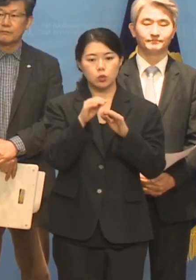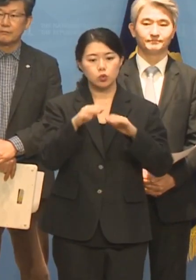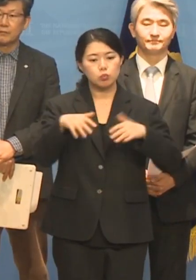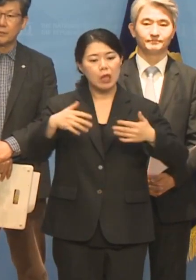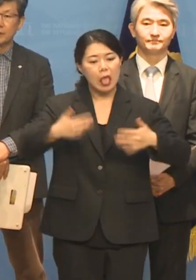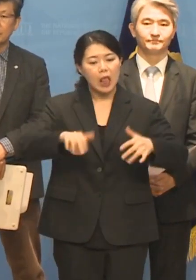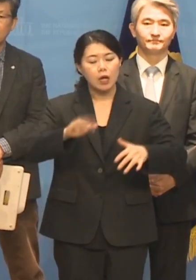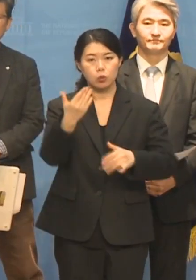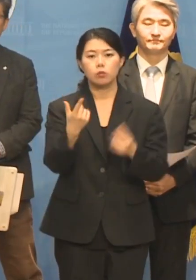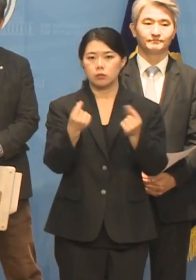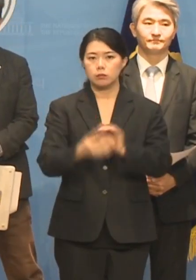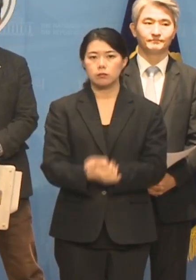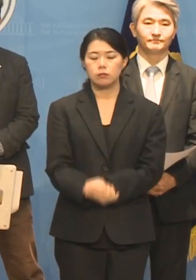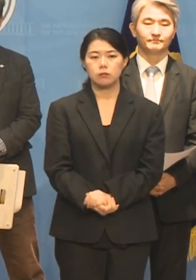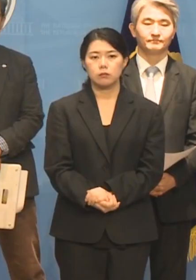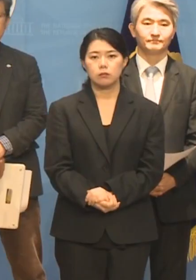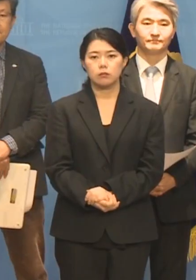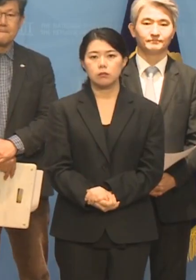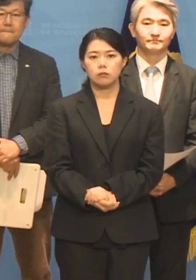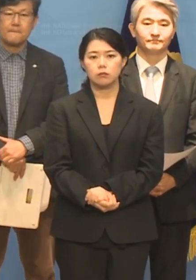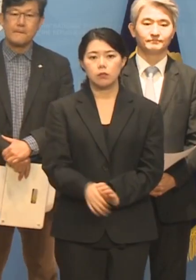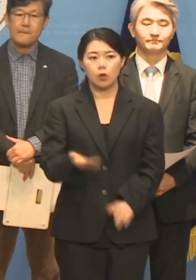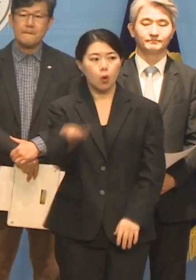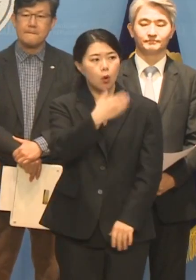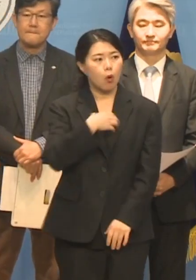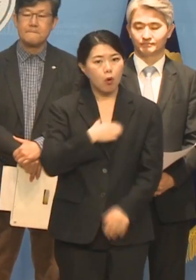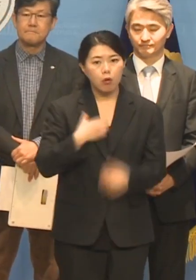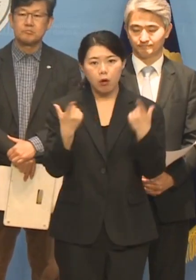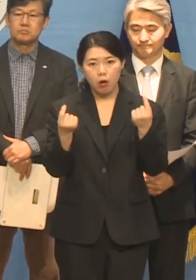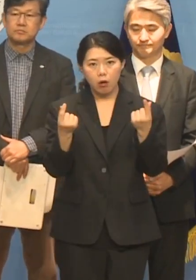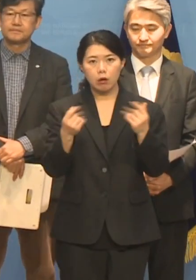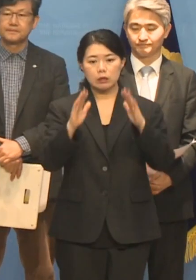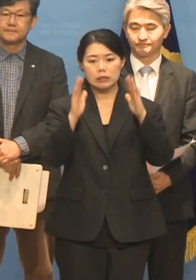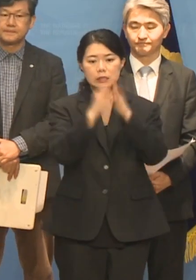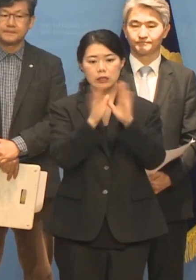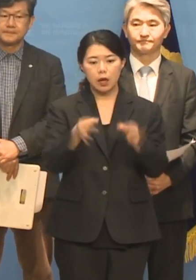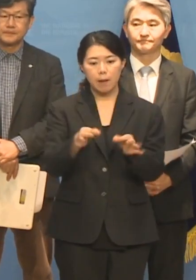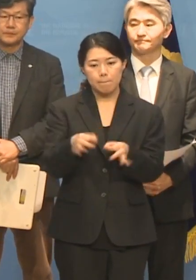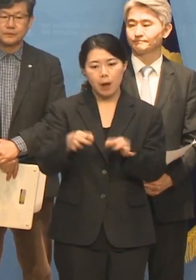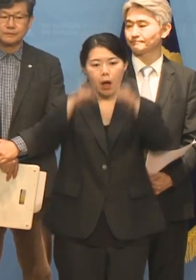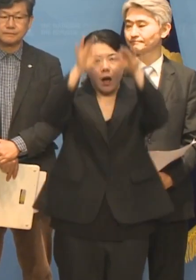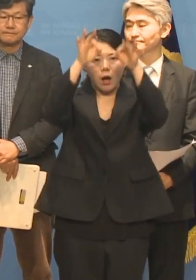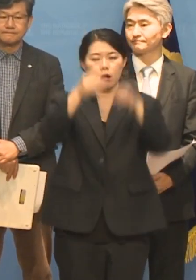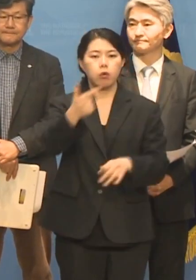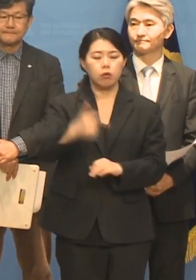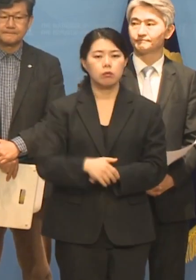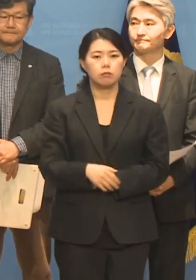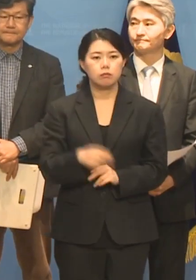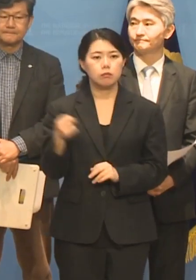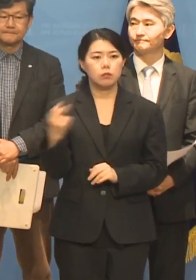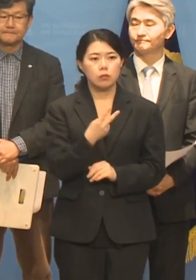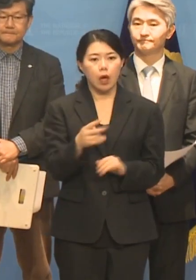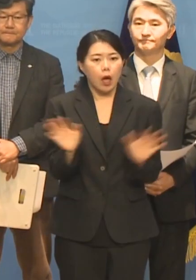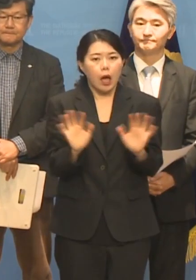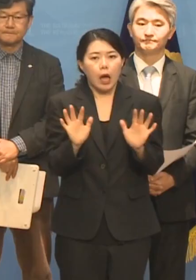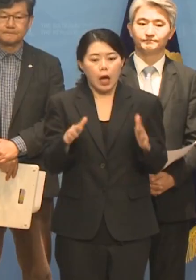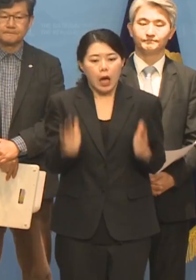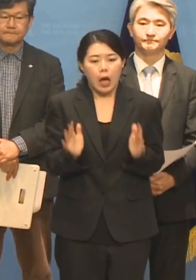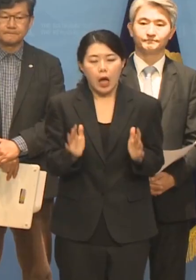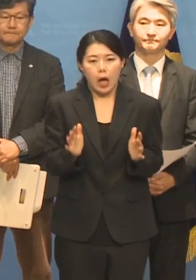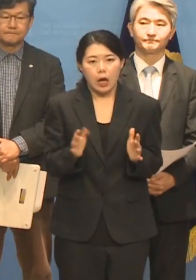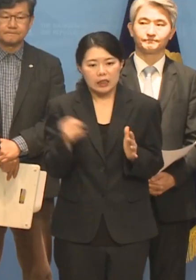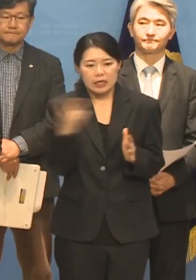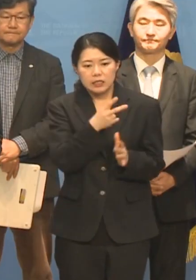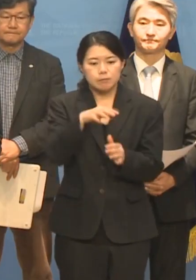완화된 상태였었습니다. 많은 분들이 우려했던 것처럼 집값이 대폭 상승을 했고 또 부랴부랴 긴급하게